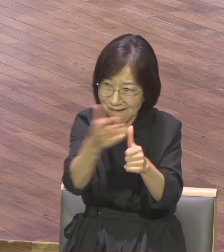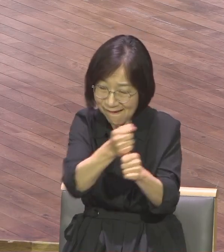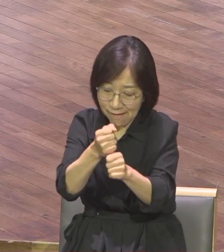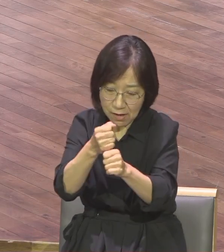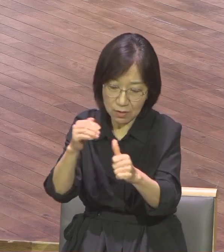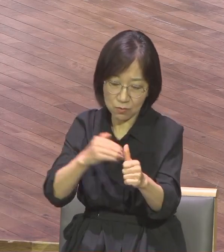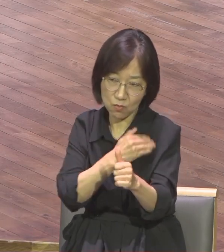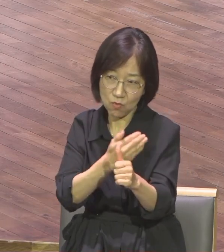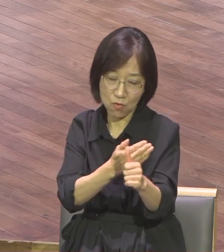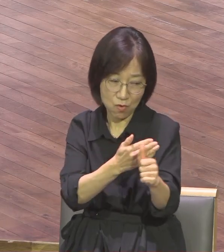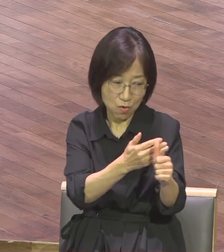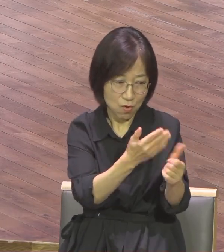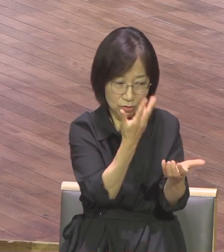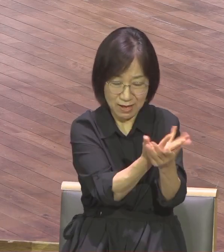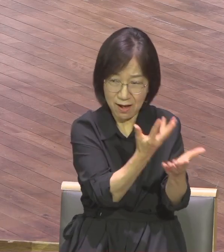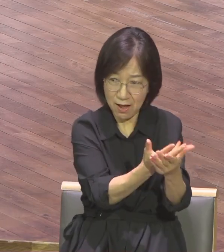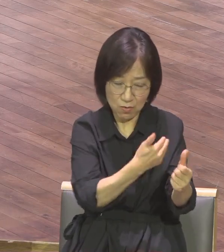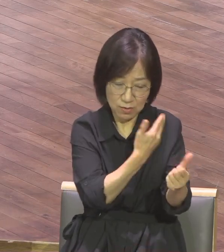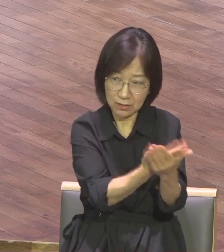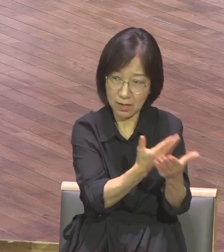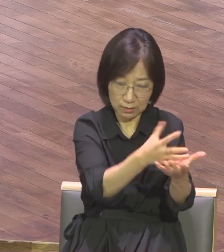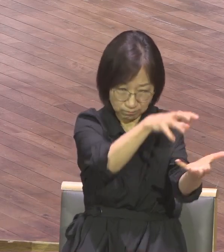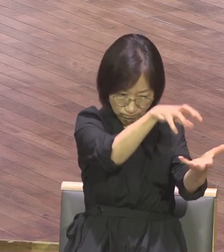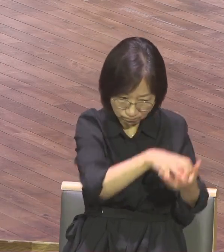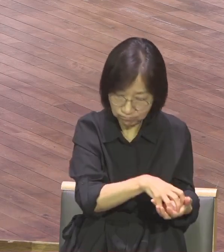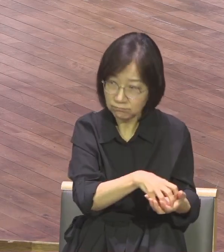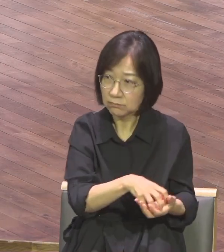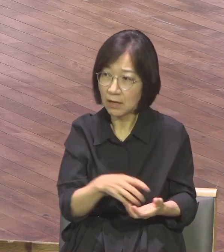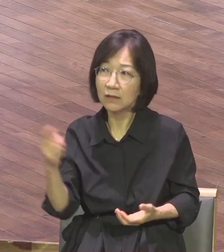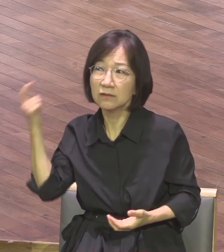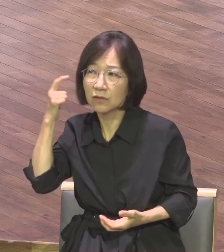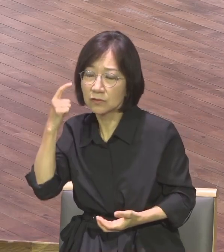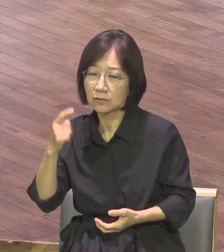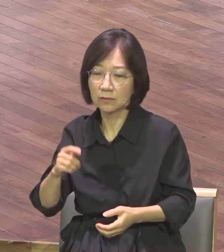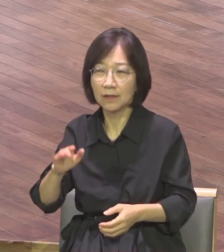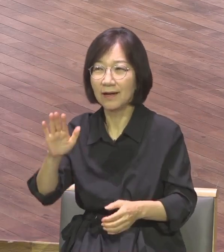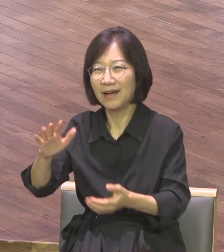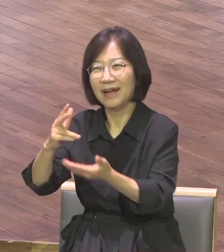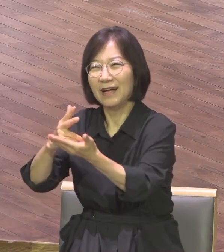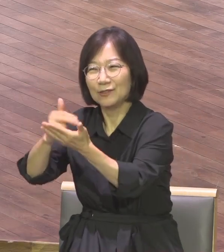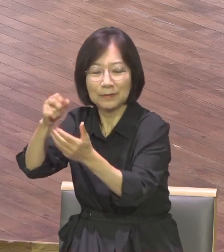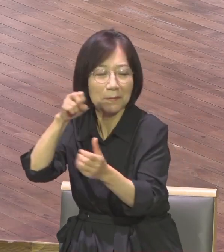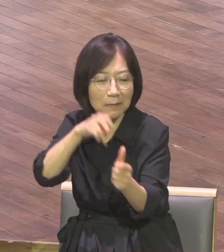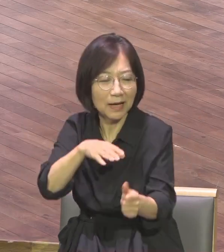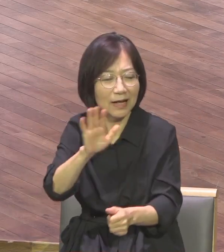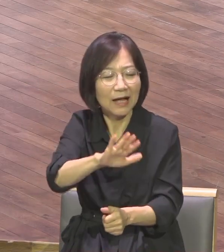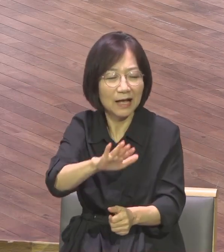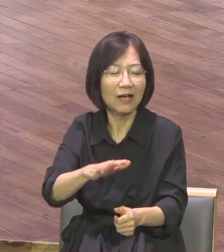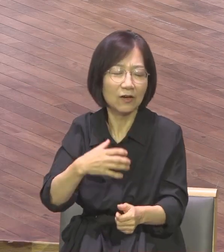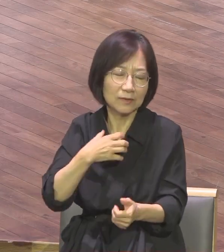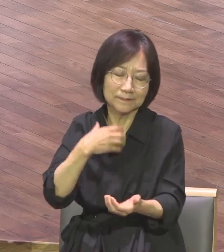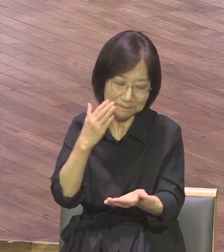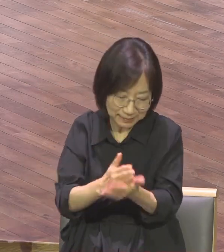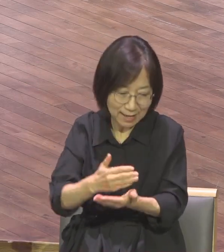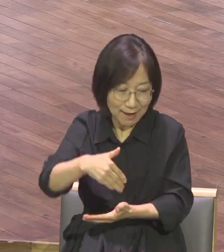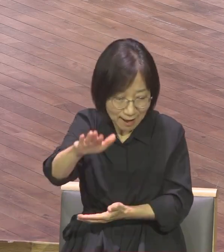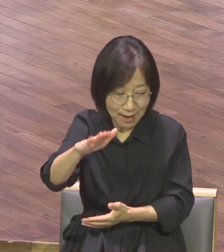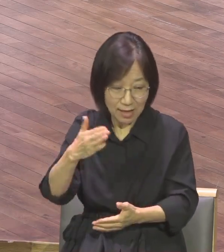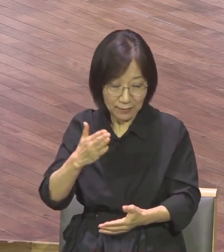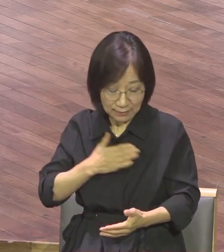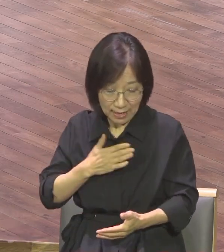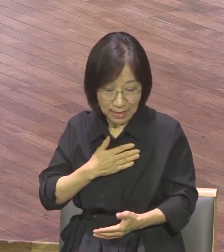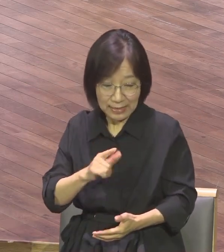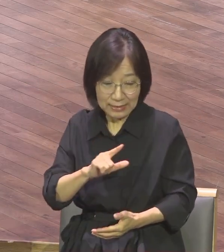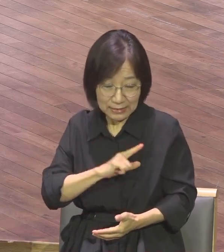권한을 대제사장들에게서 받았나이다 하거늘 주께서 이르시되 가라 이 사람은 내 이름을 이방인과